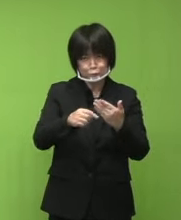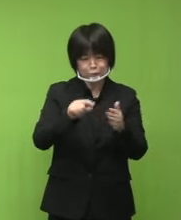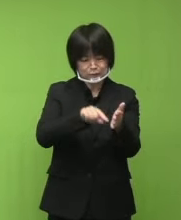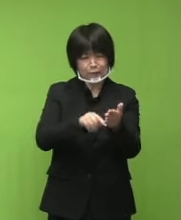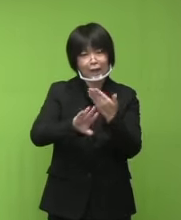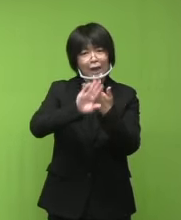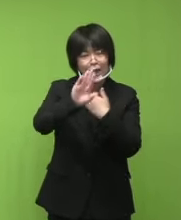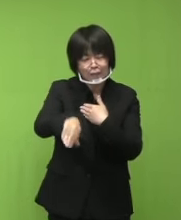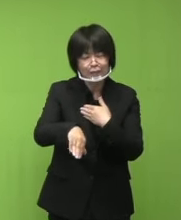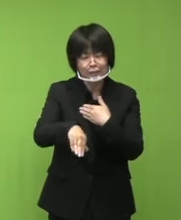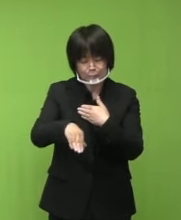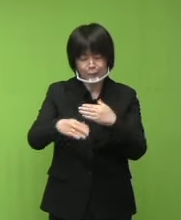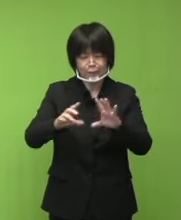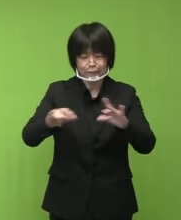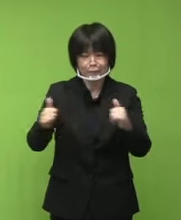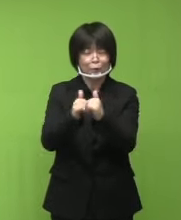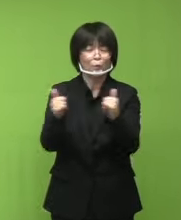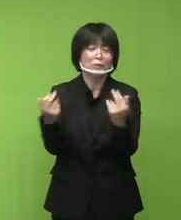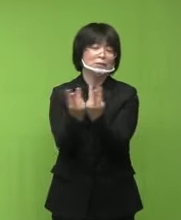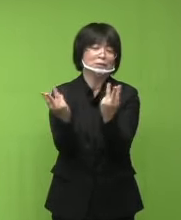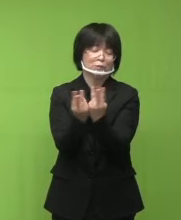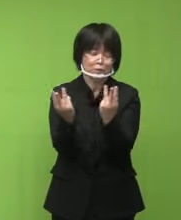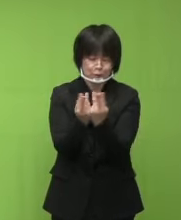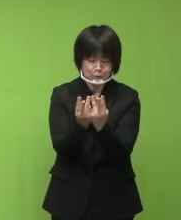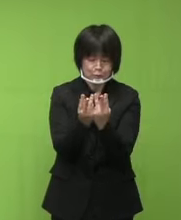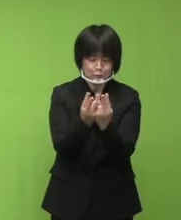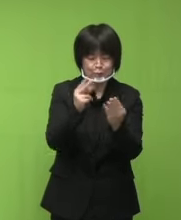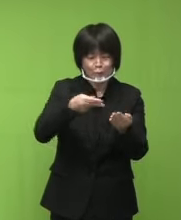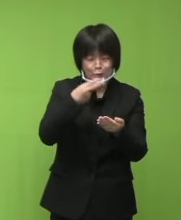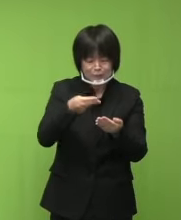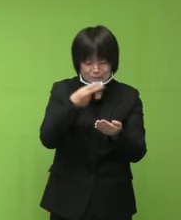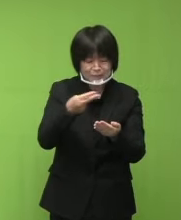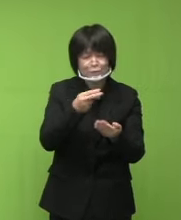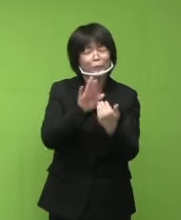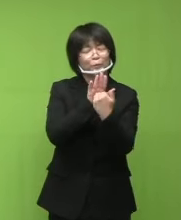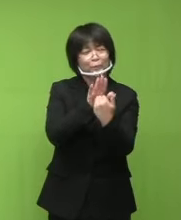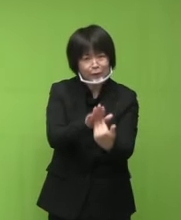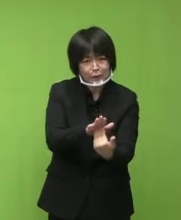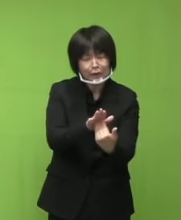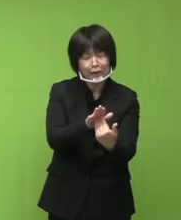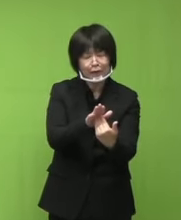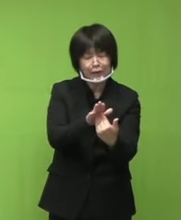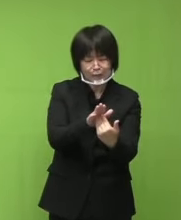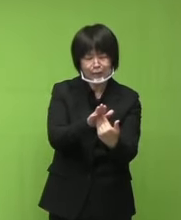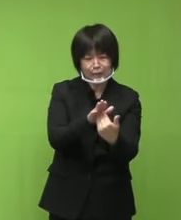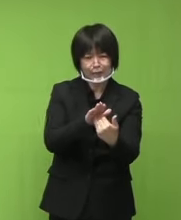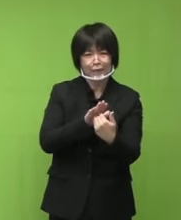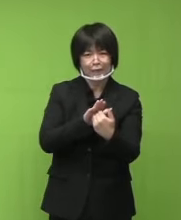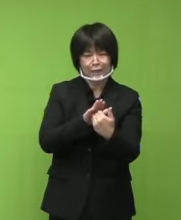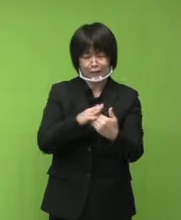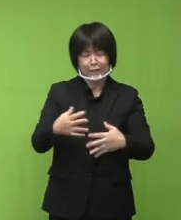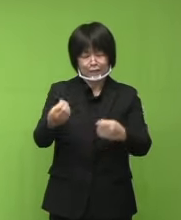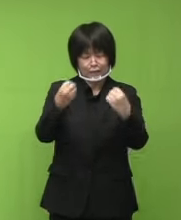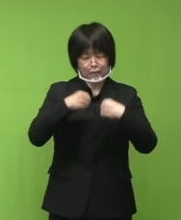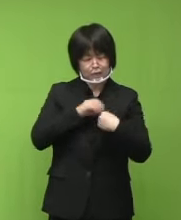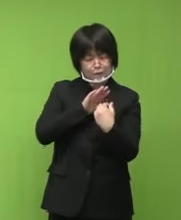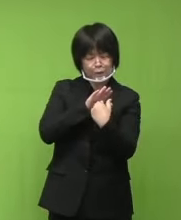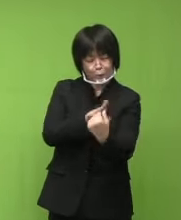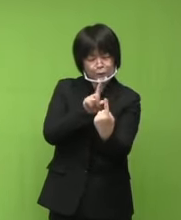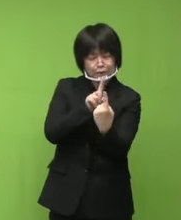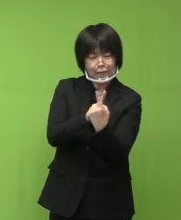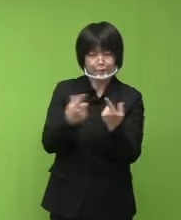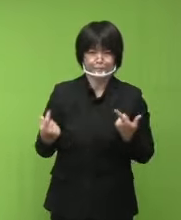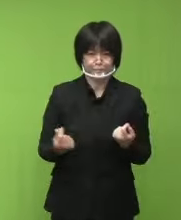数や長時間となる飲食を避けるなど、感染防止対策の徹底について周知をお願いします。併せ